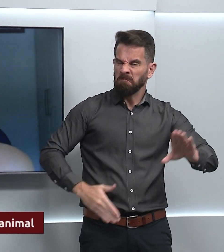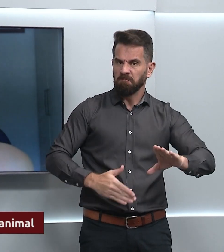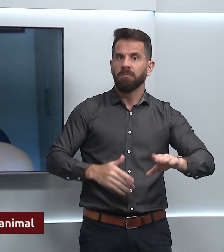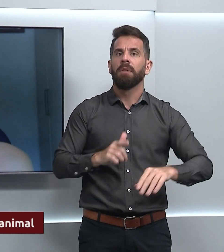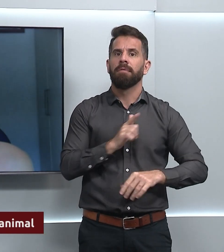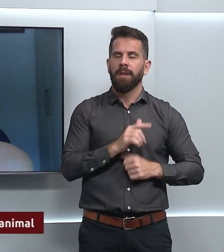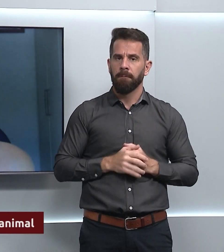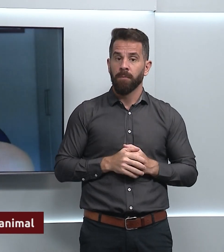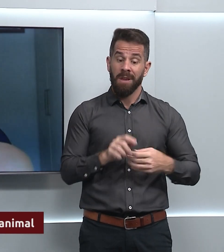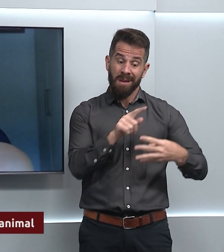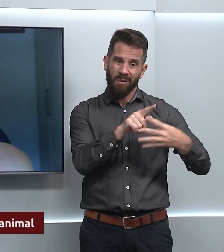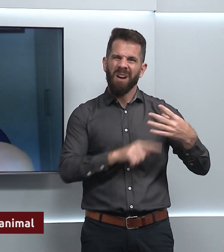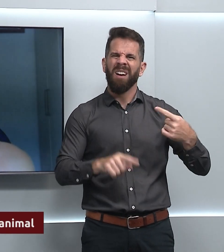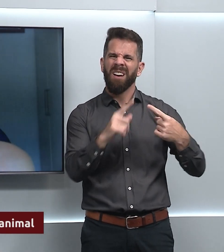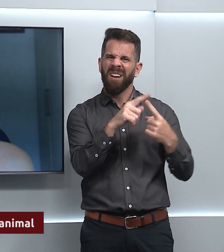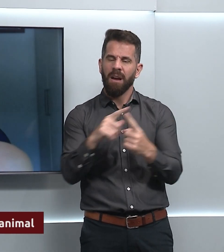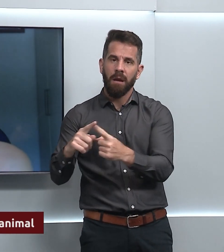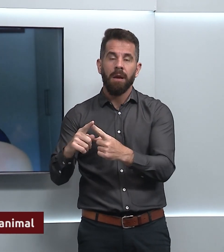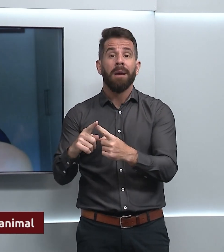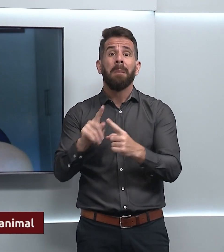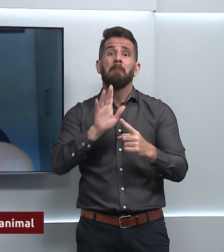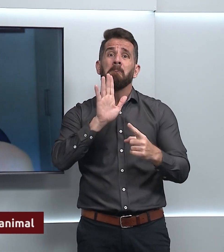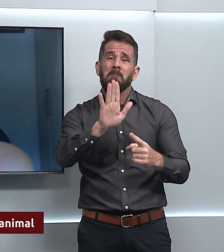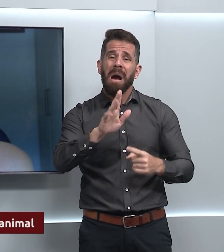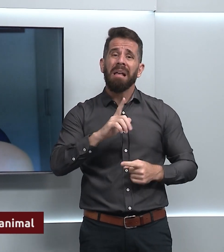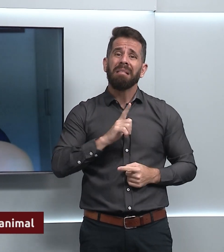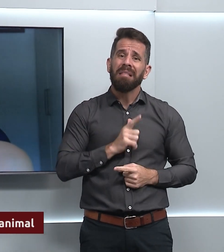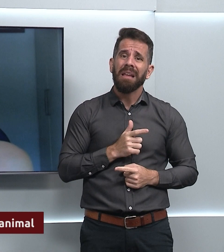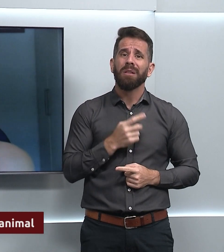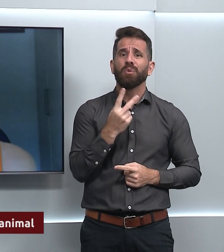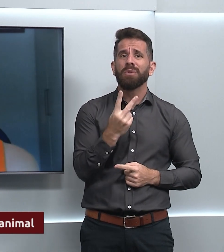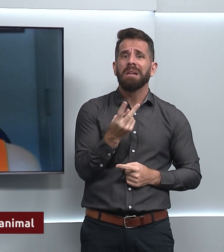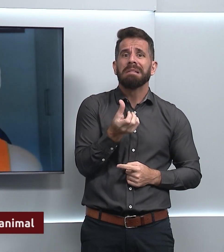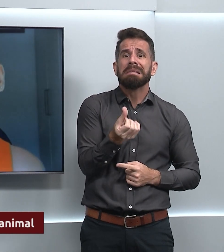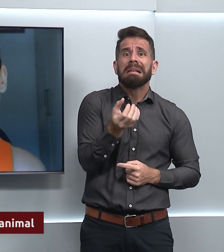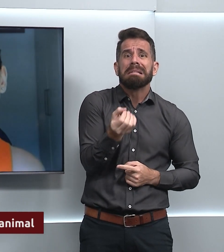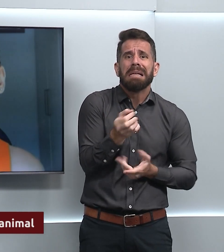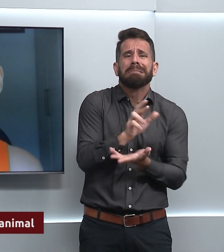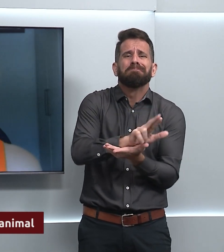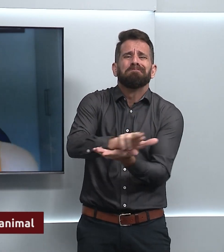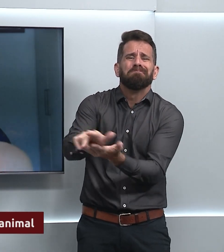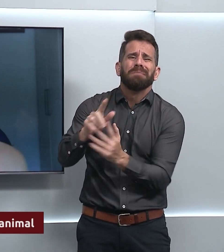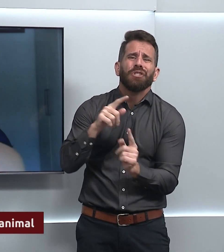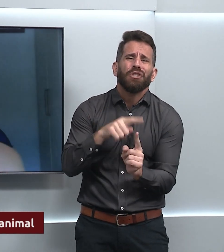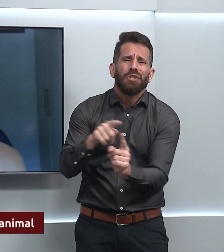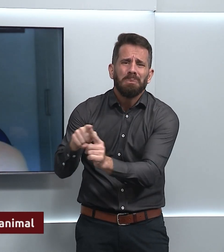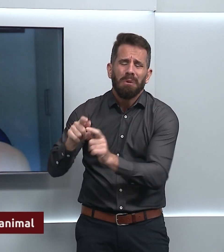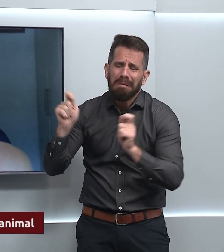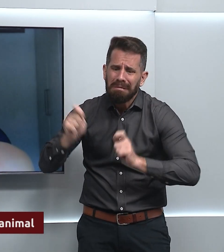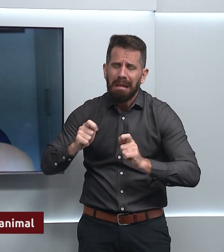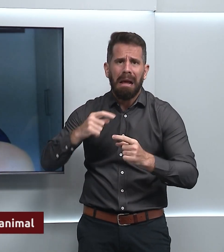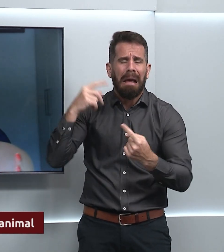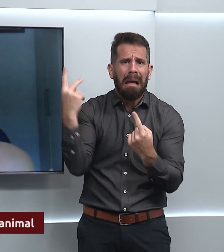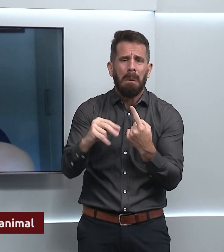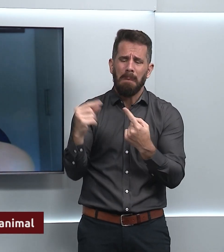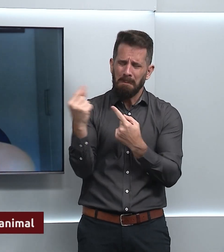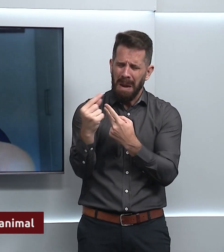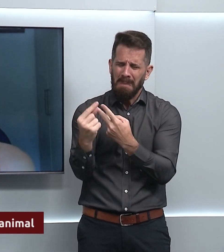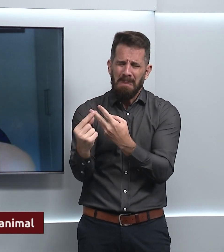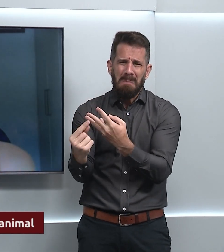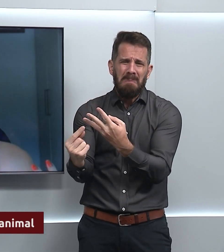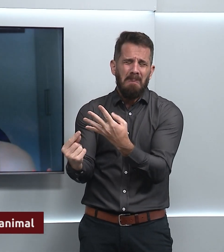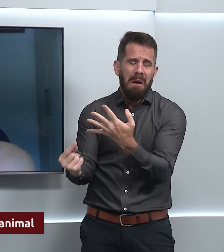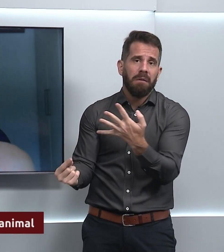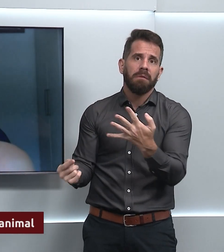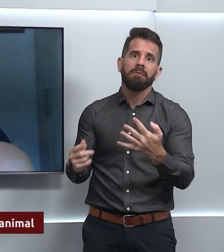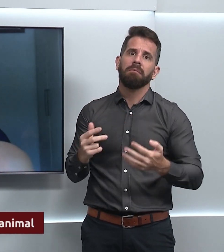existem 260 formas de se maltratar os animais. Então, se a gente fosse hoje colocar na nossa legislação o que seria maus tratos,